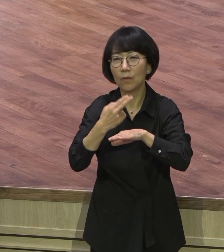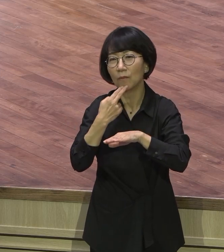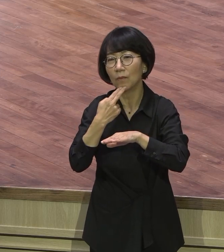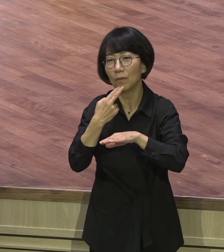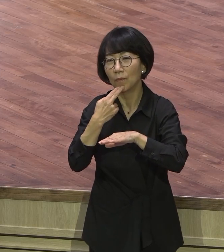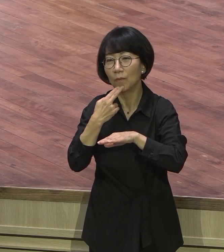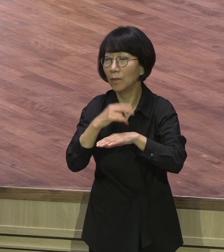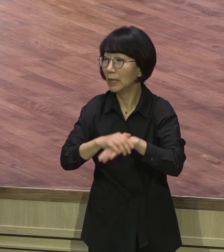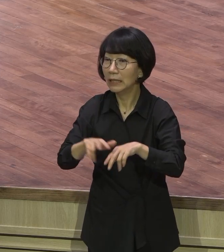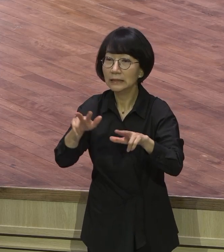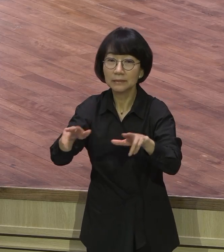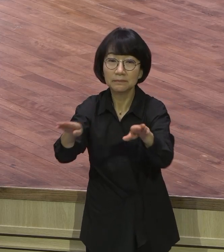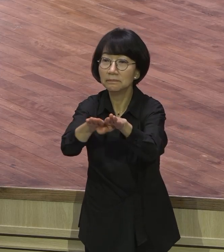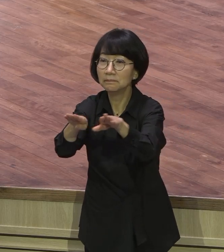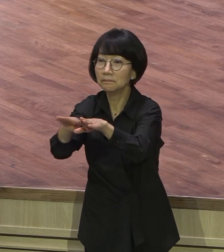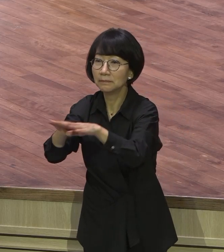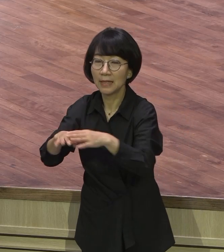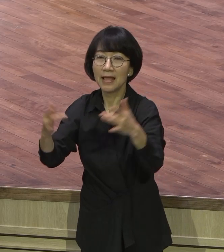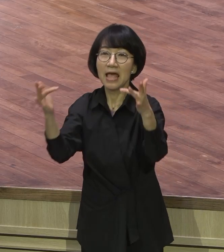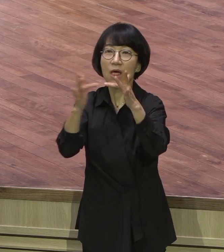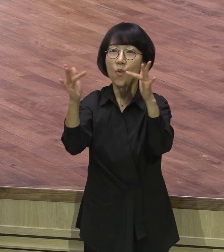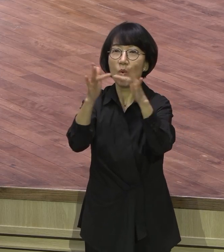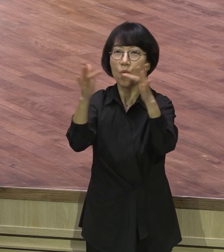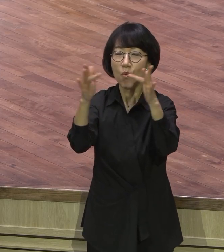오랫동안 온라인 예배를 드리다 보니까